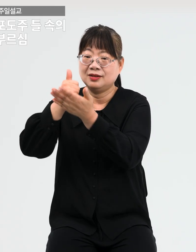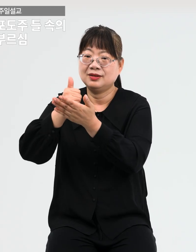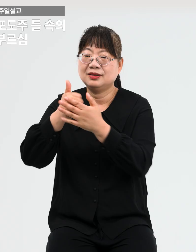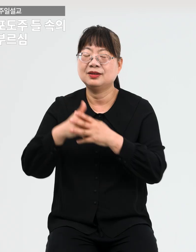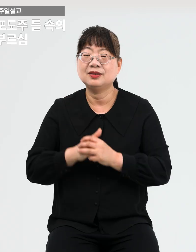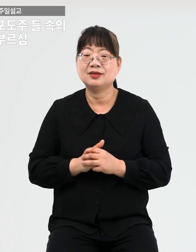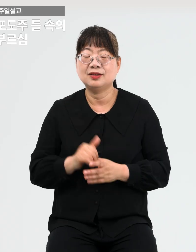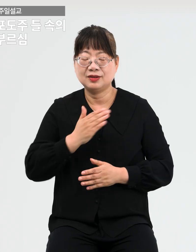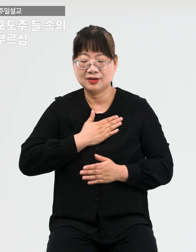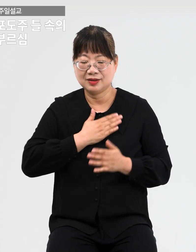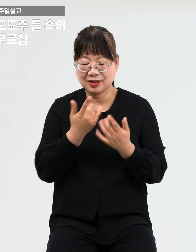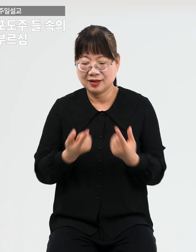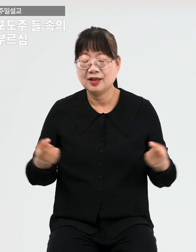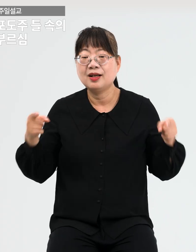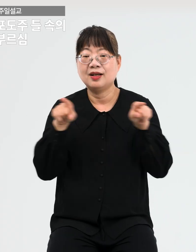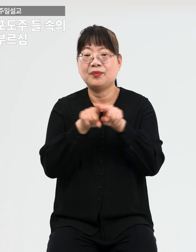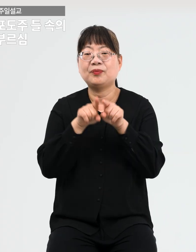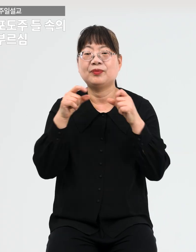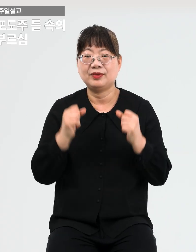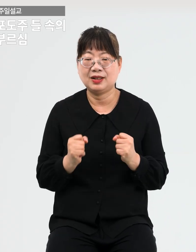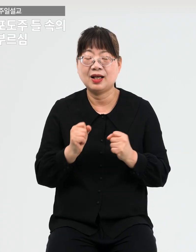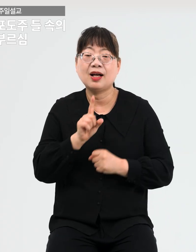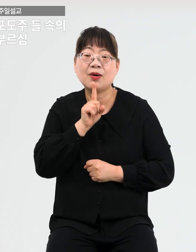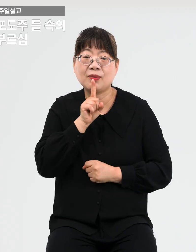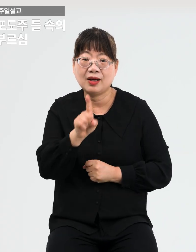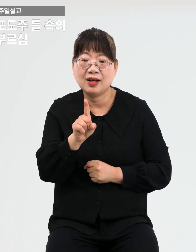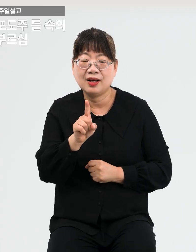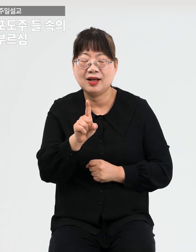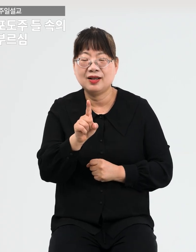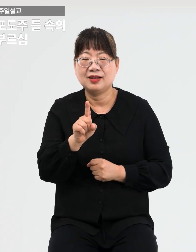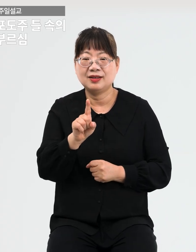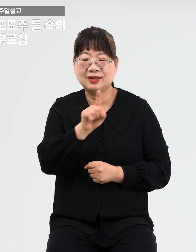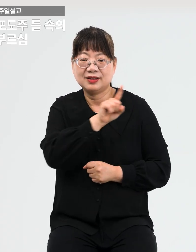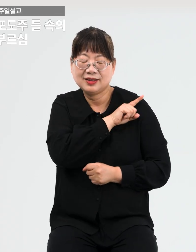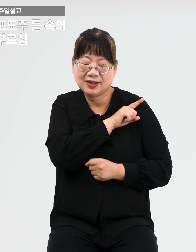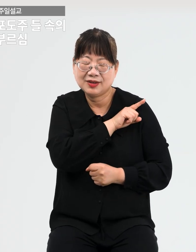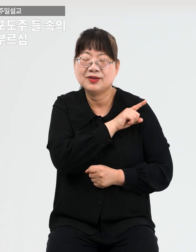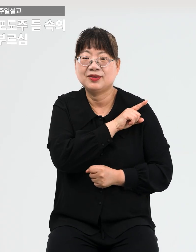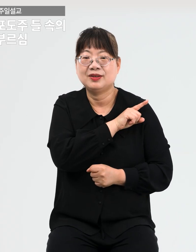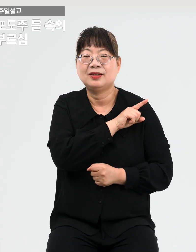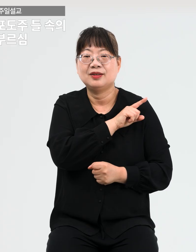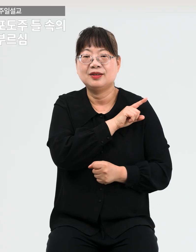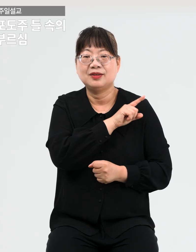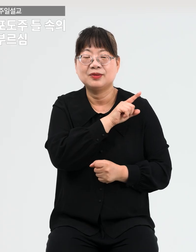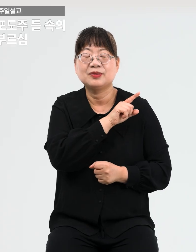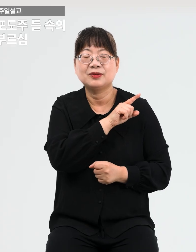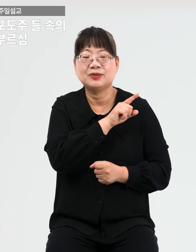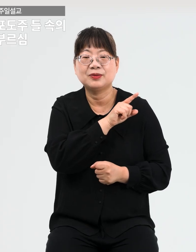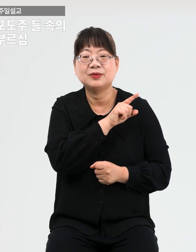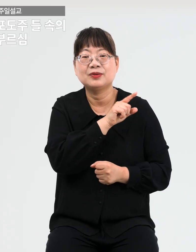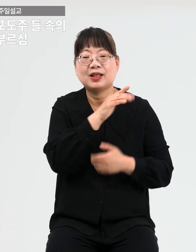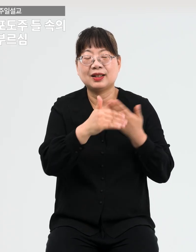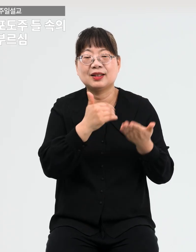하나님이 나와 함께 하신다는 것이 최고의 자격이에요.